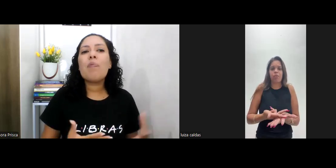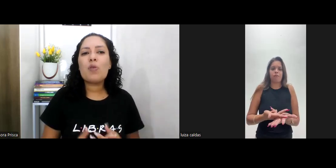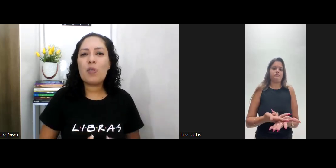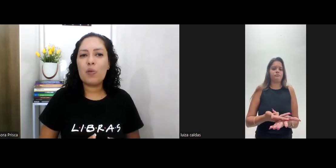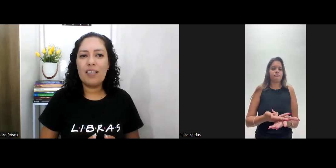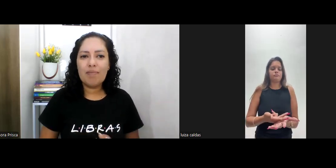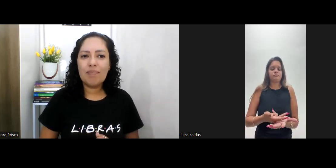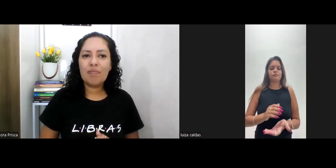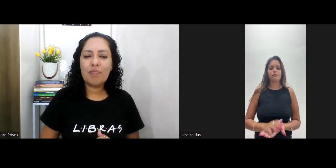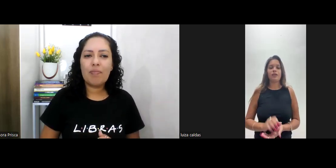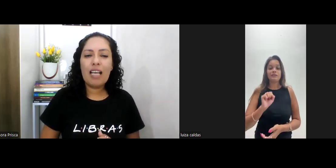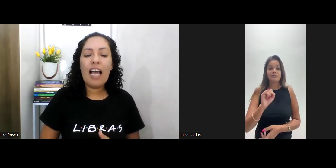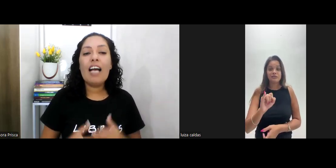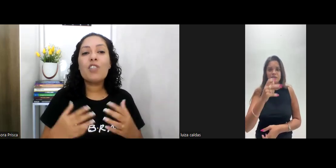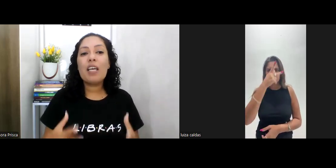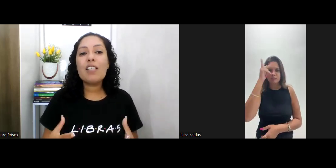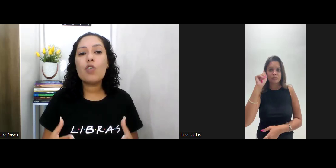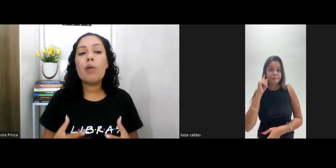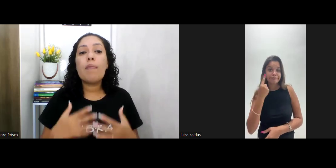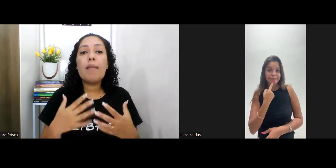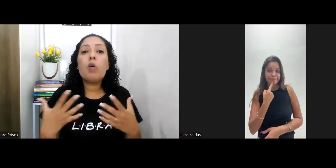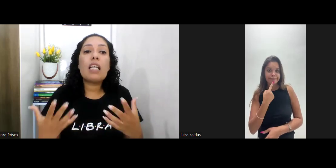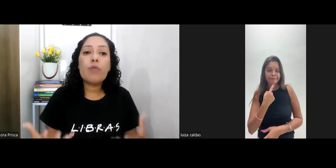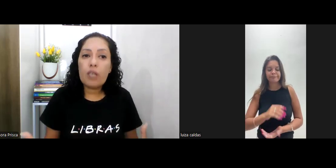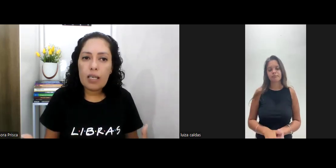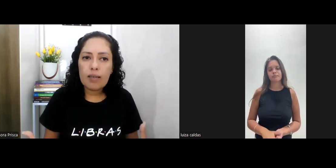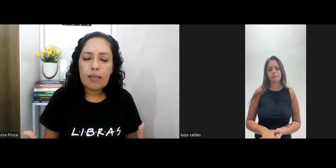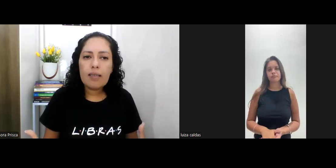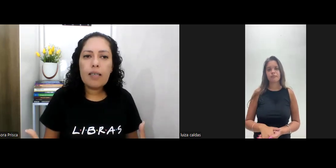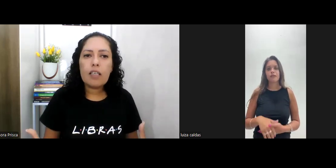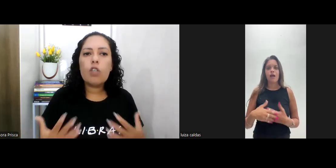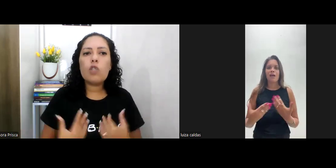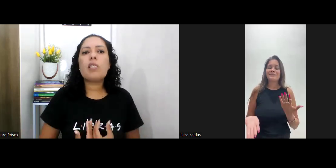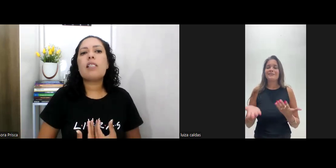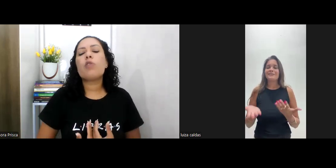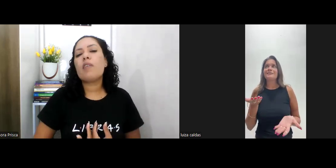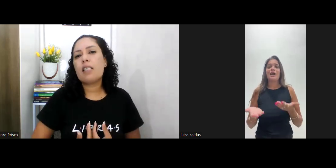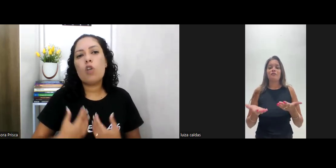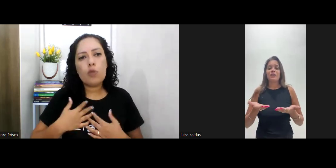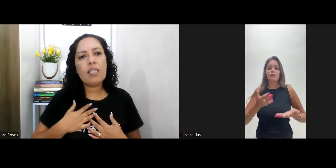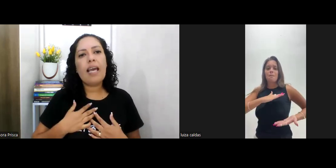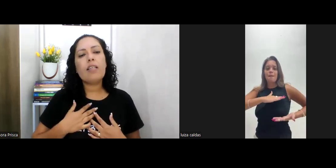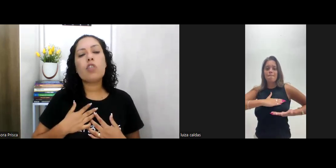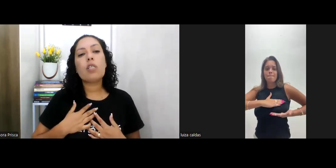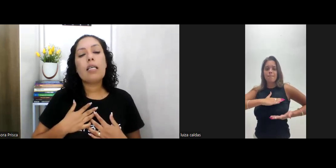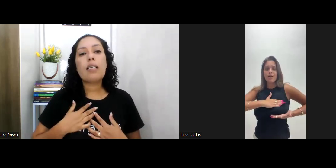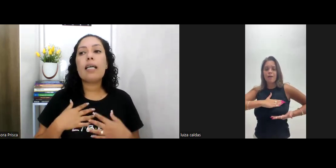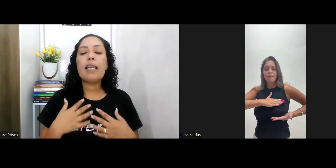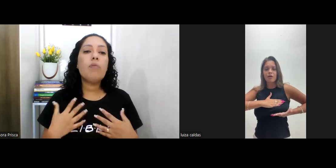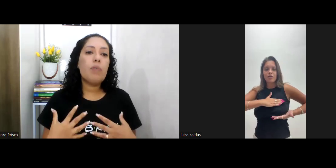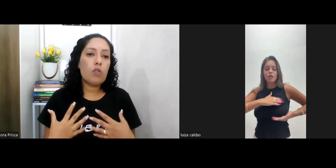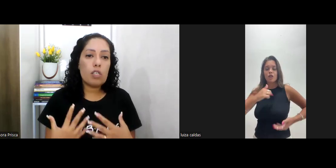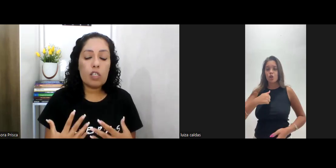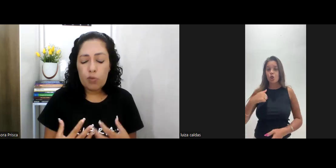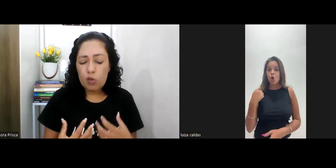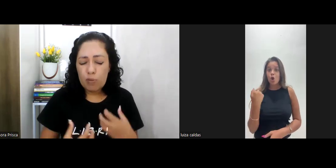se é uma pessoa surda? Às vezes, uma mamografia que nós precisamos fazer, nós mulheres, que